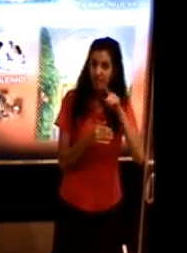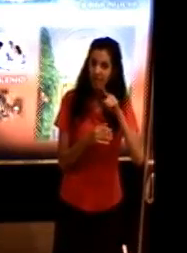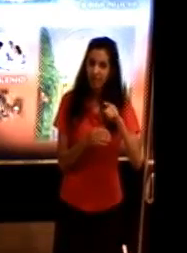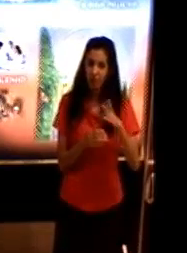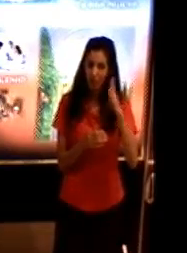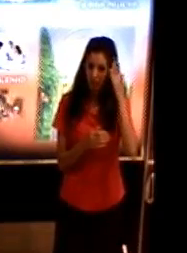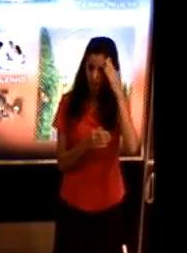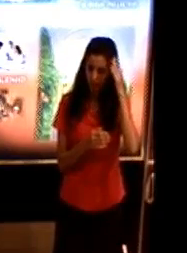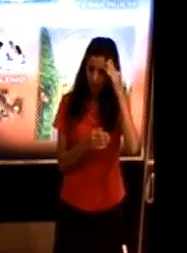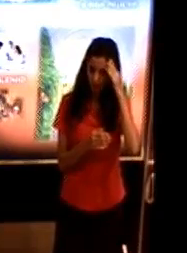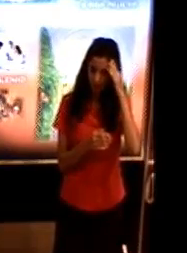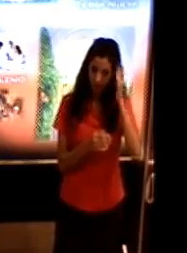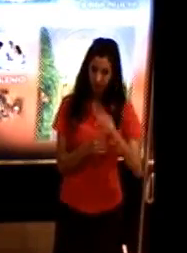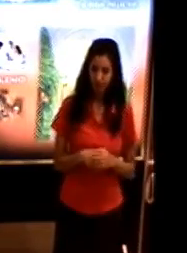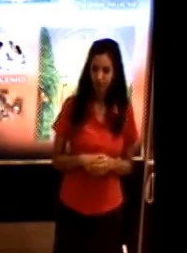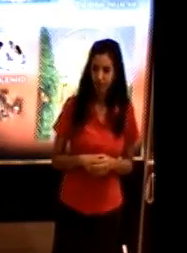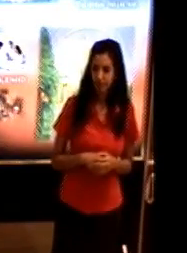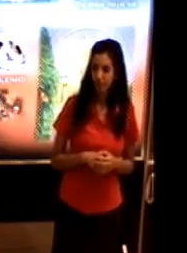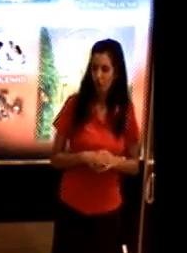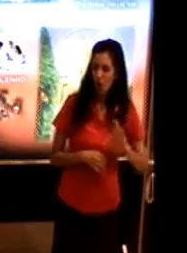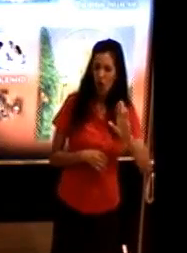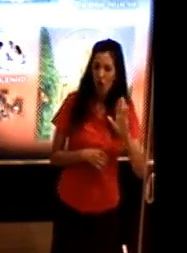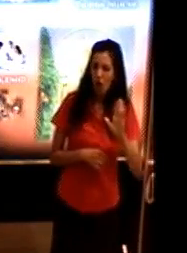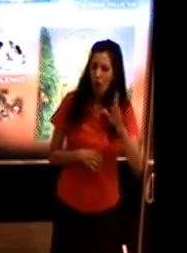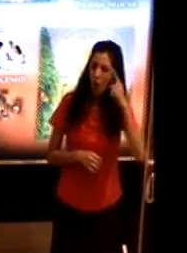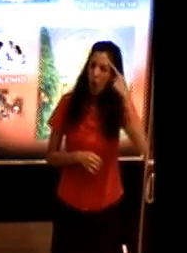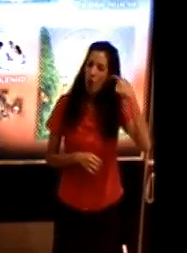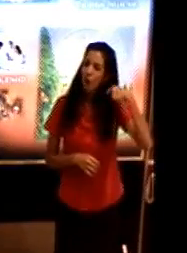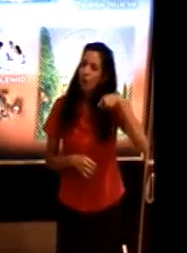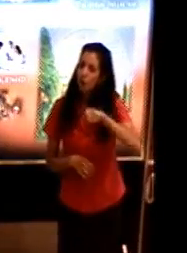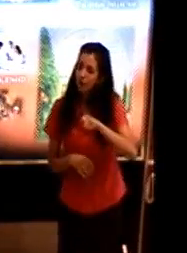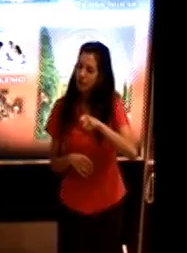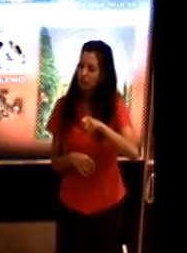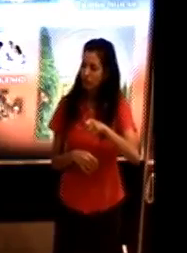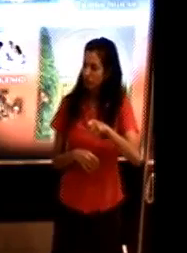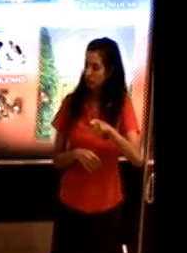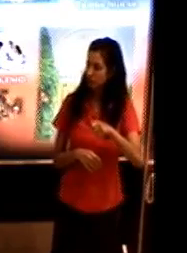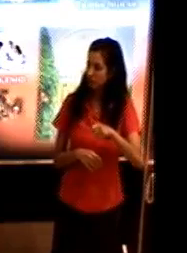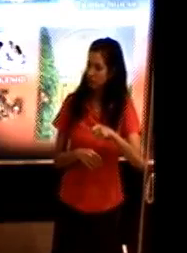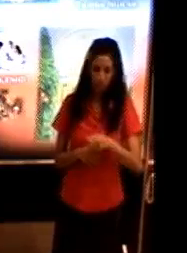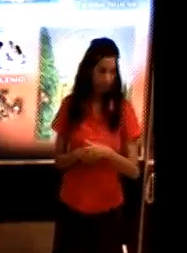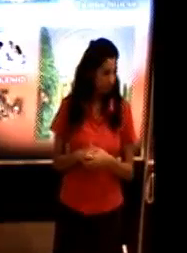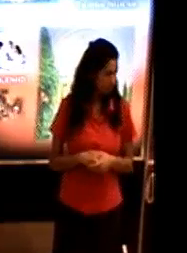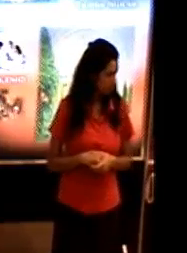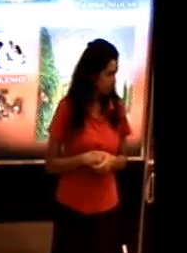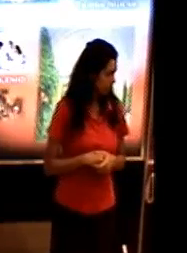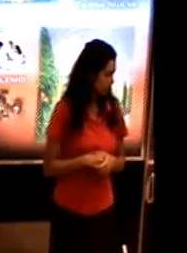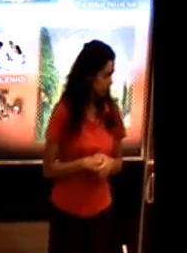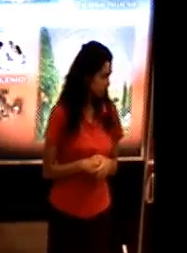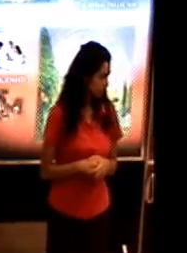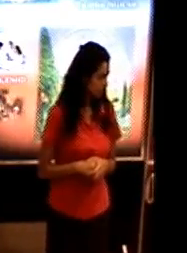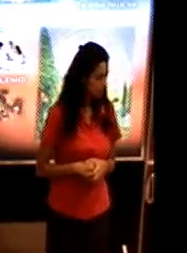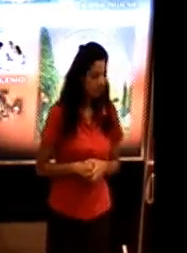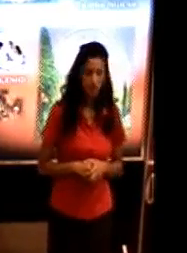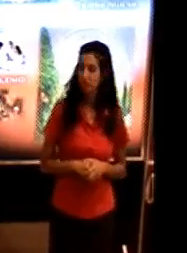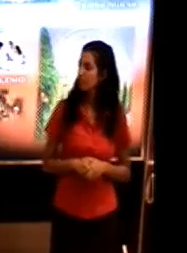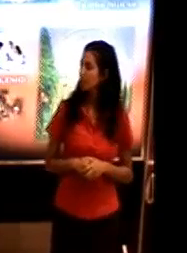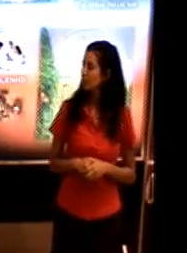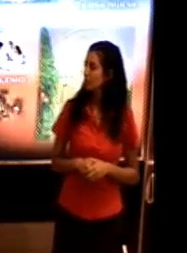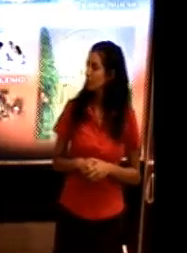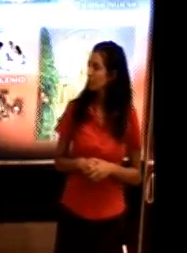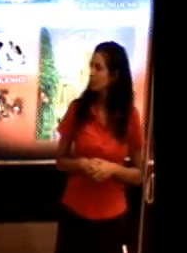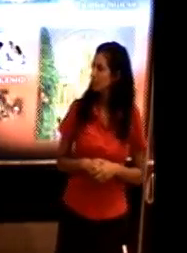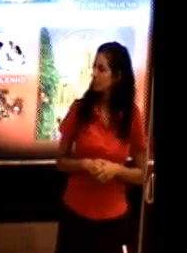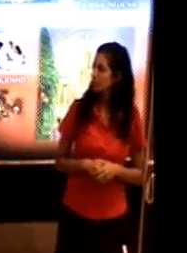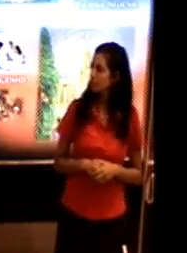como todo juicio, no se puede, tenemos que estar agotando esa zona, tenemos que tal vez imponer en otro.